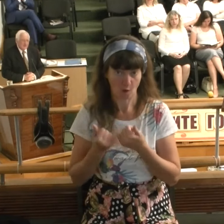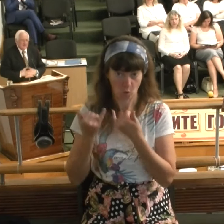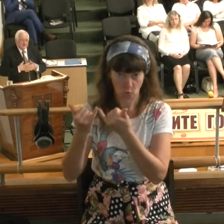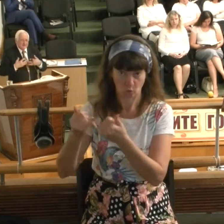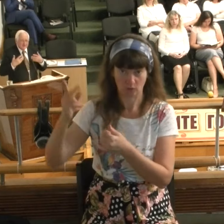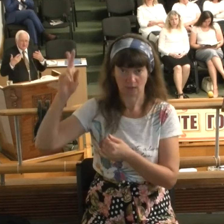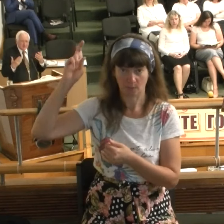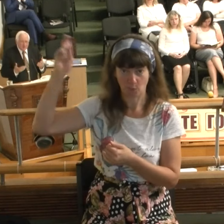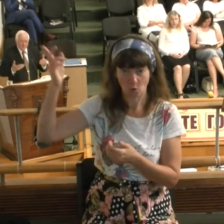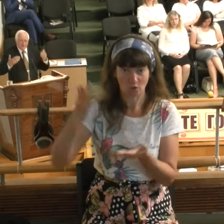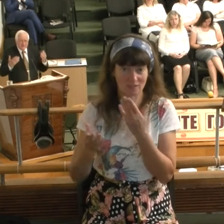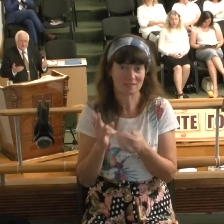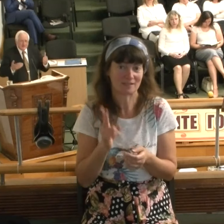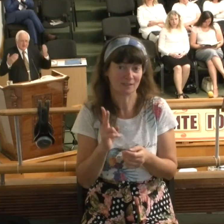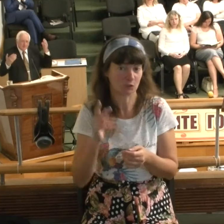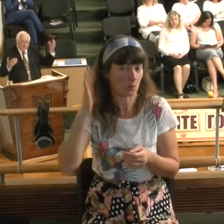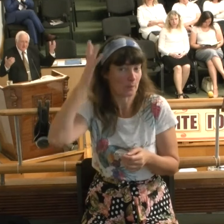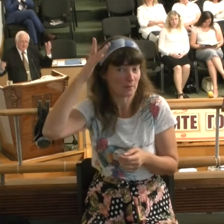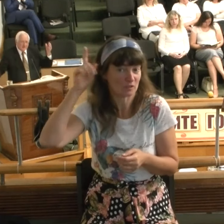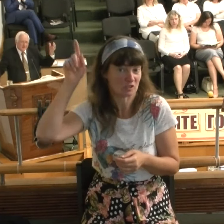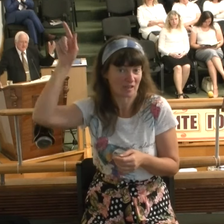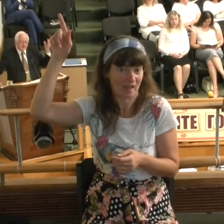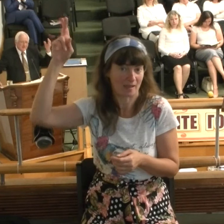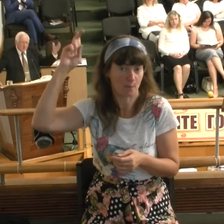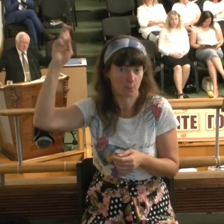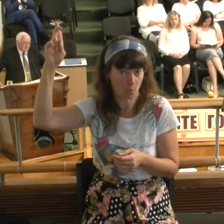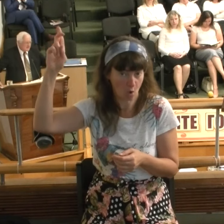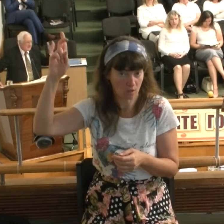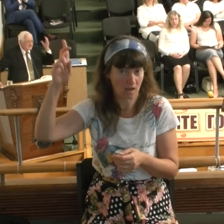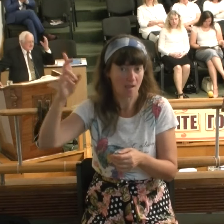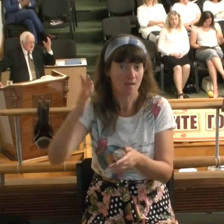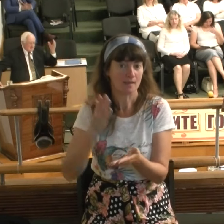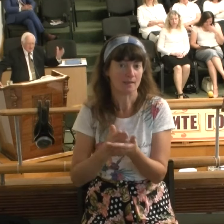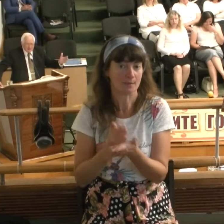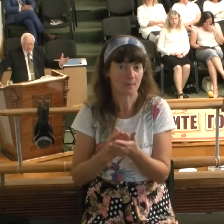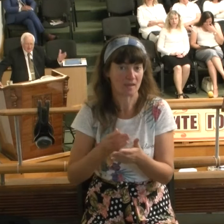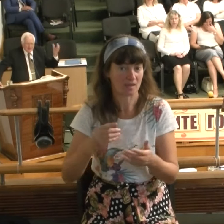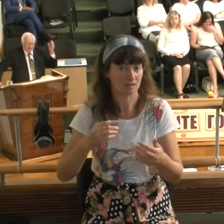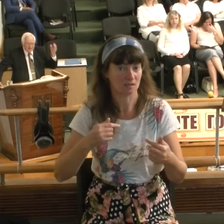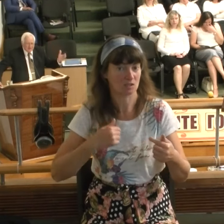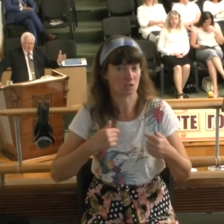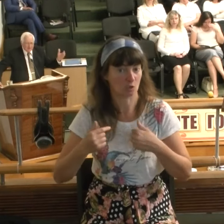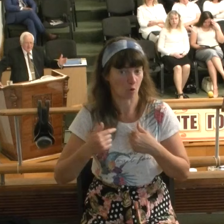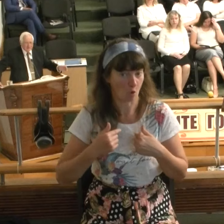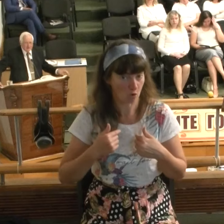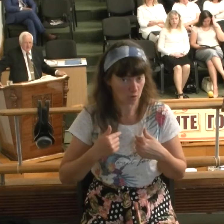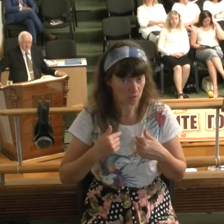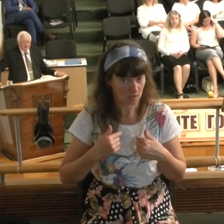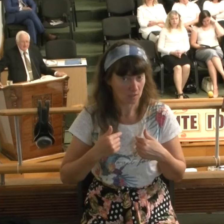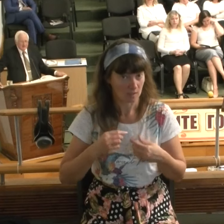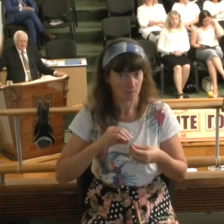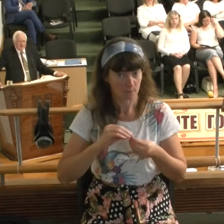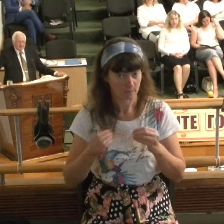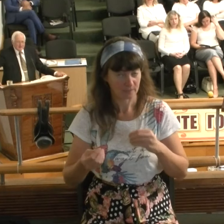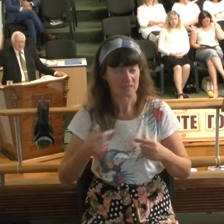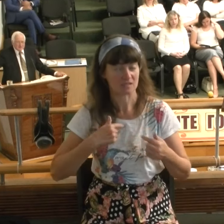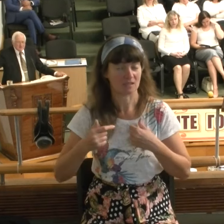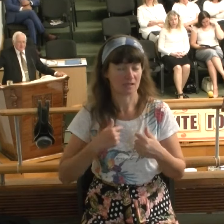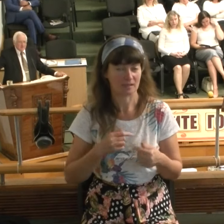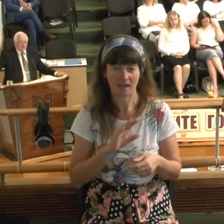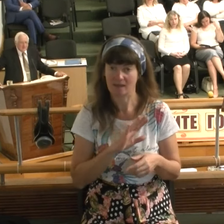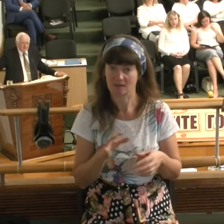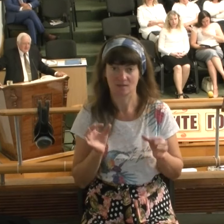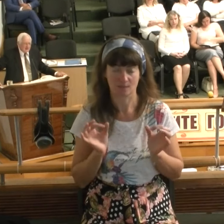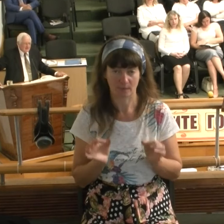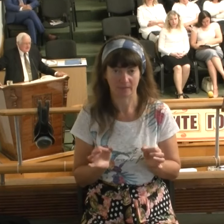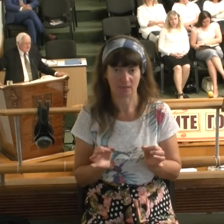Богу, если кто, помышляя о Боге, переносит скорби, страдая несправедливо. Ибо что